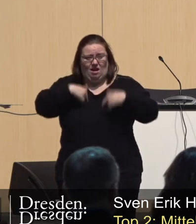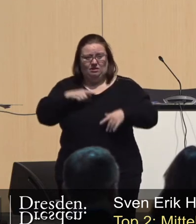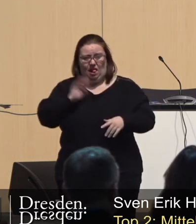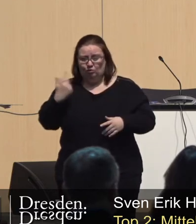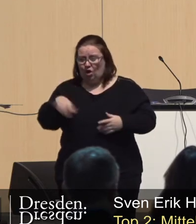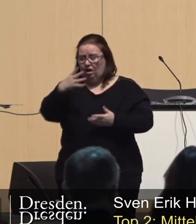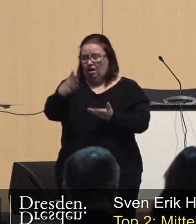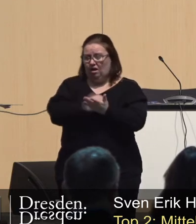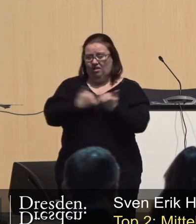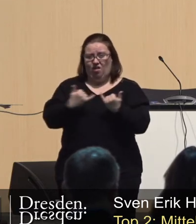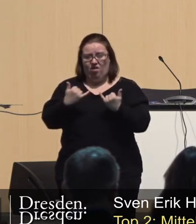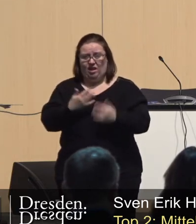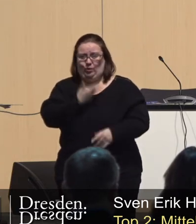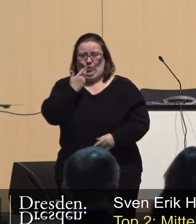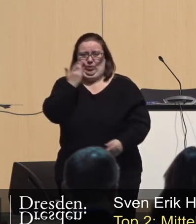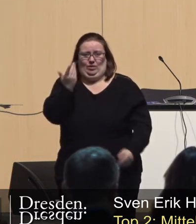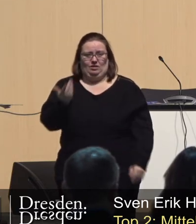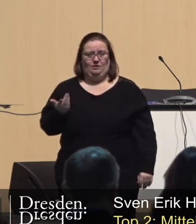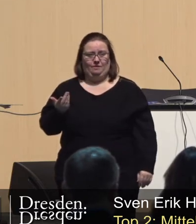unter diesen Bedingungen zu bereichern?